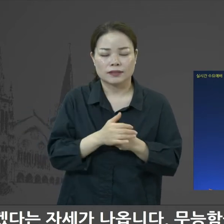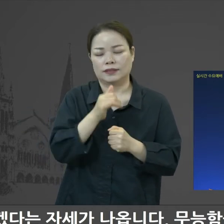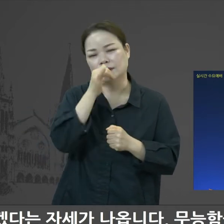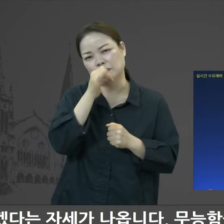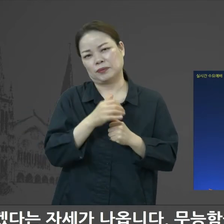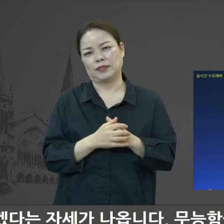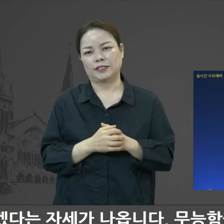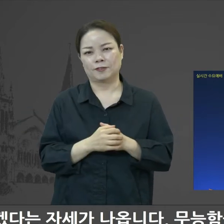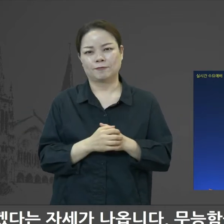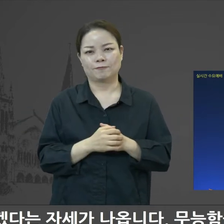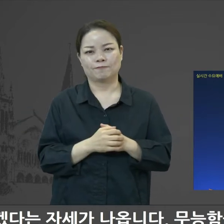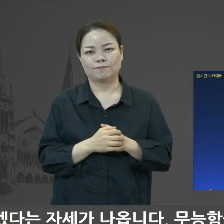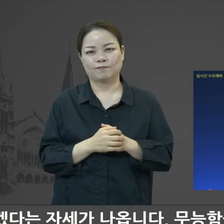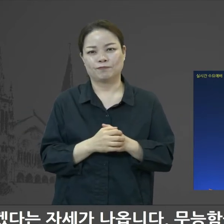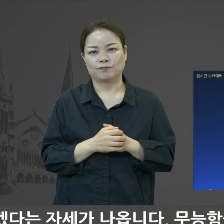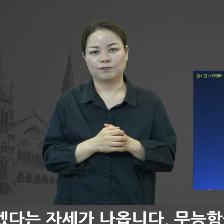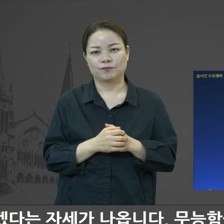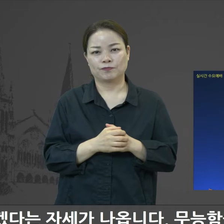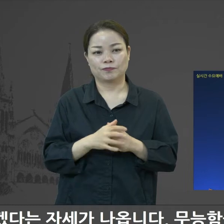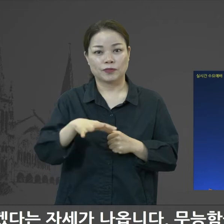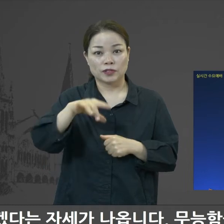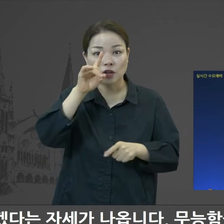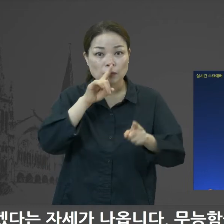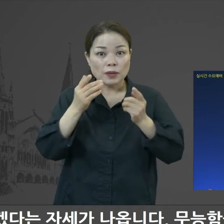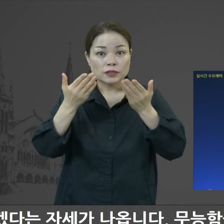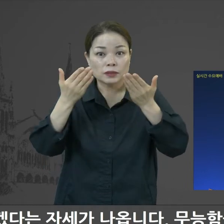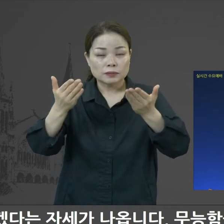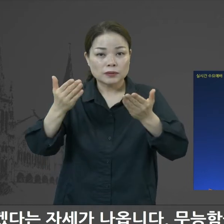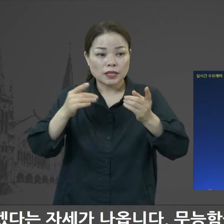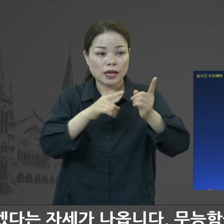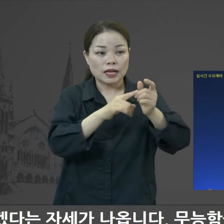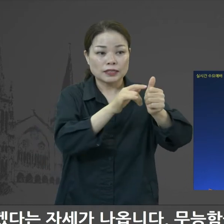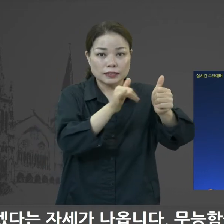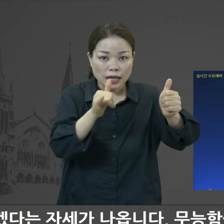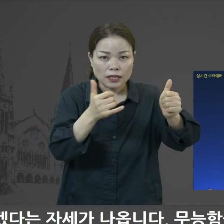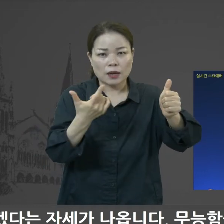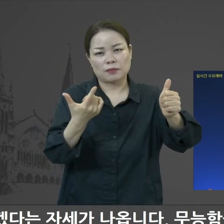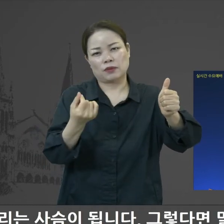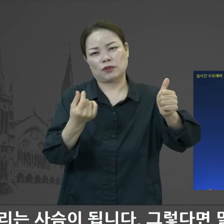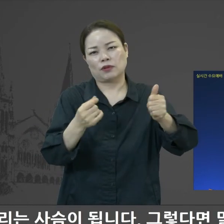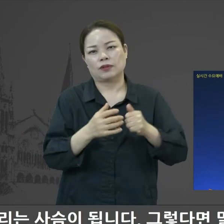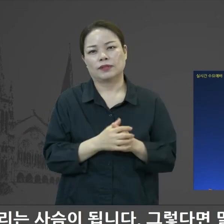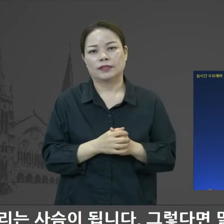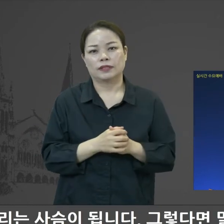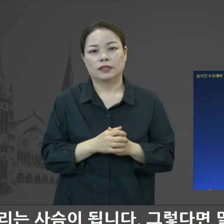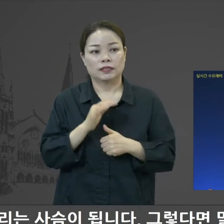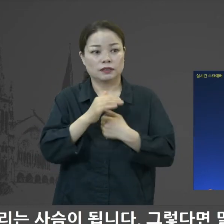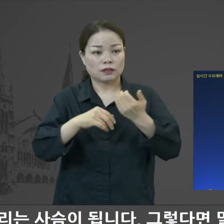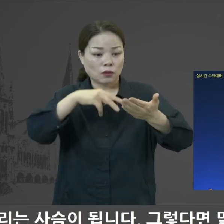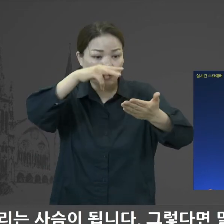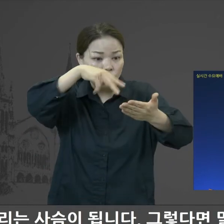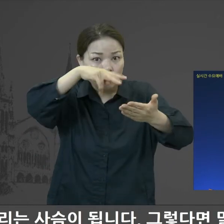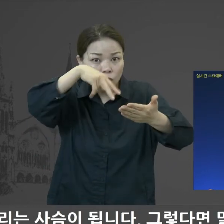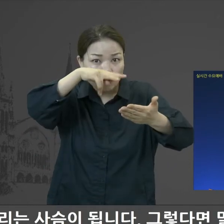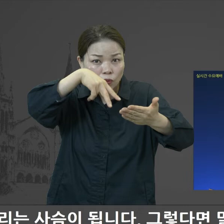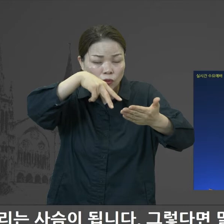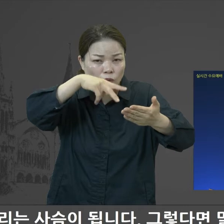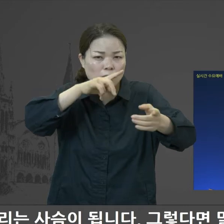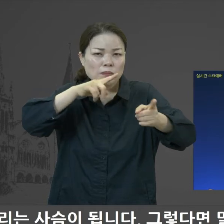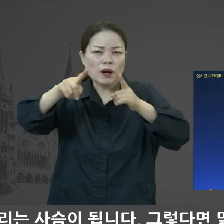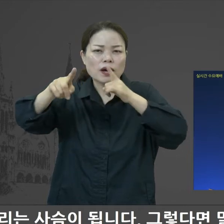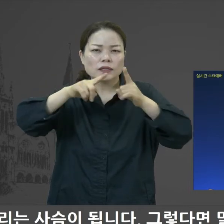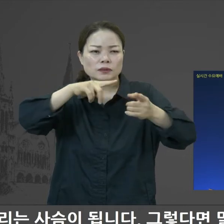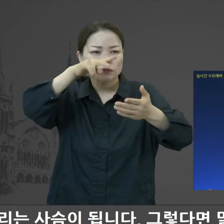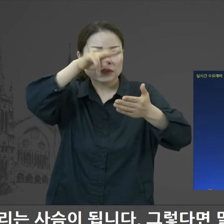있습니다. 설교 서두에도 말씀드렸던 한 사람이 그러했고, 성경 안에서도